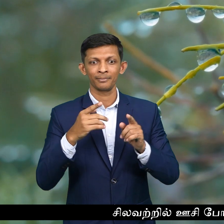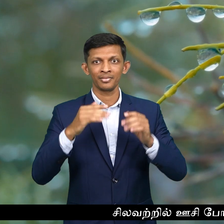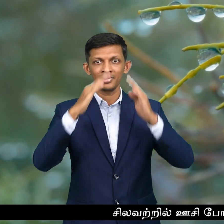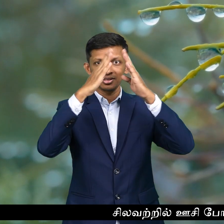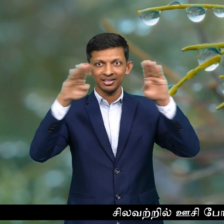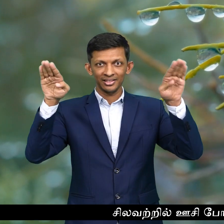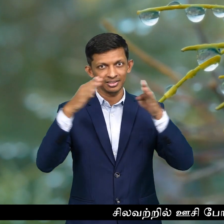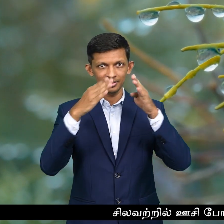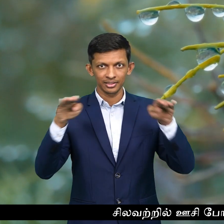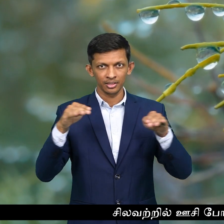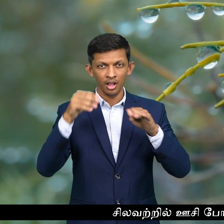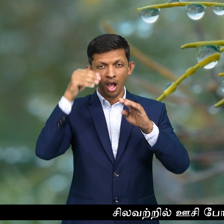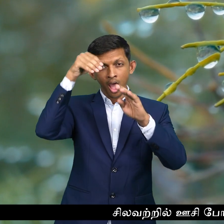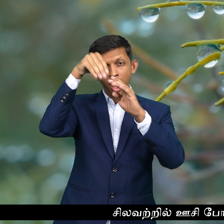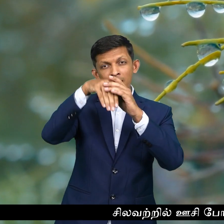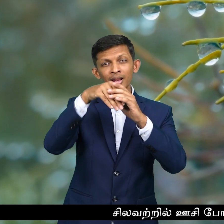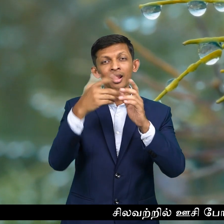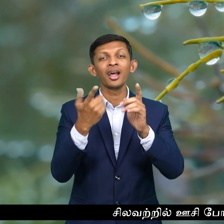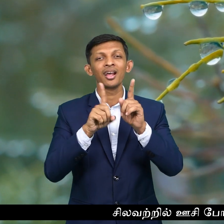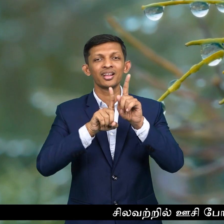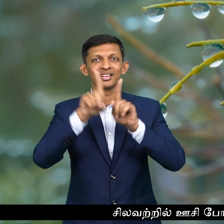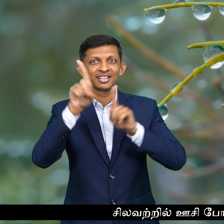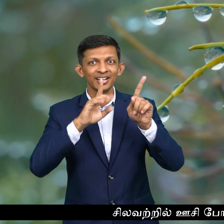சிலவற்றில் ஊசி போன்ற இலைகள் இருக்கும்.